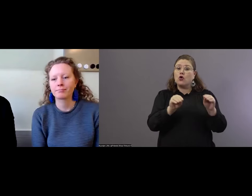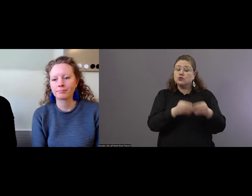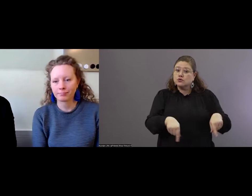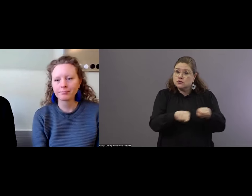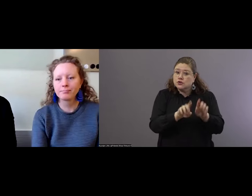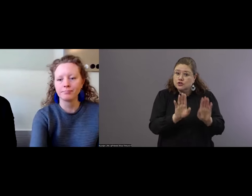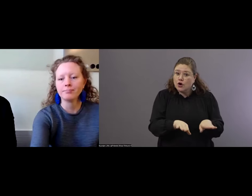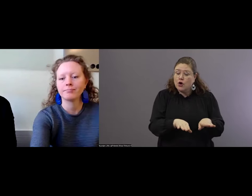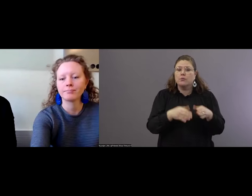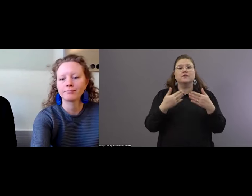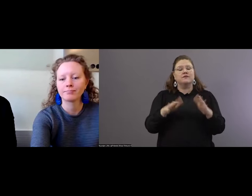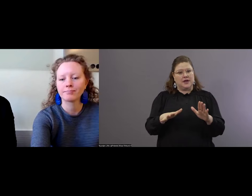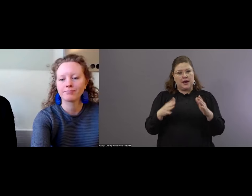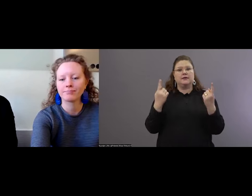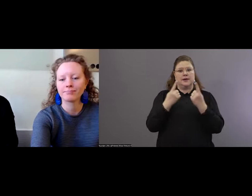tulkikoulutus.